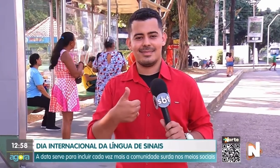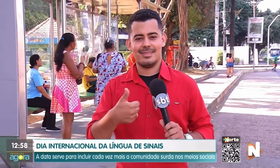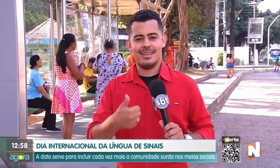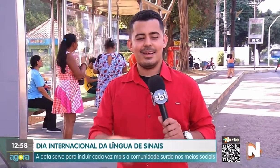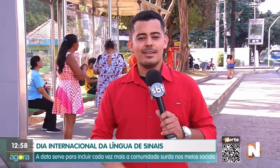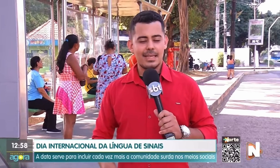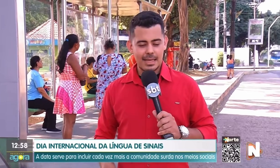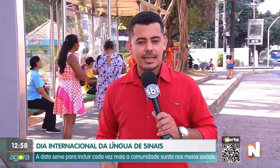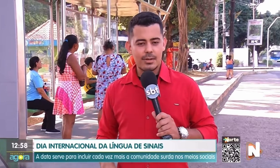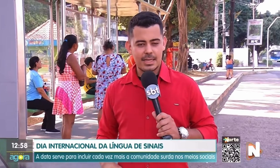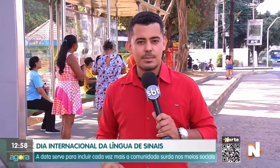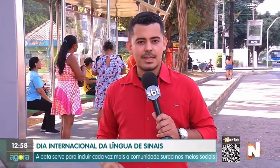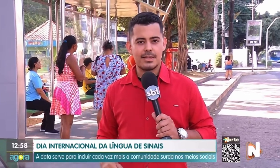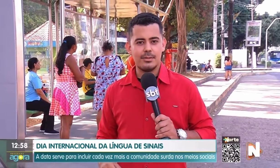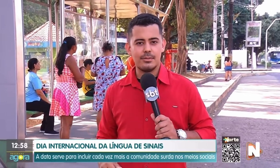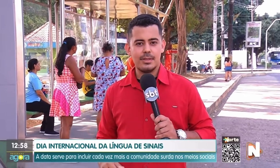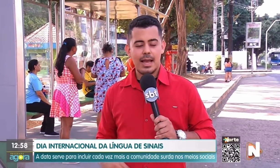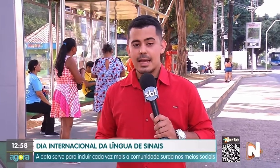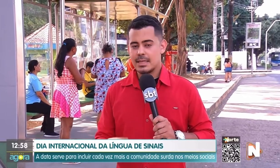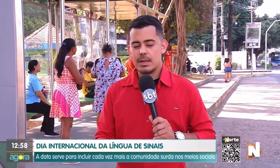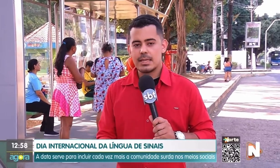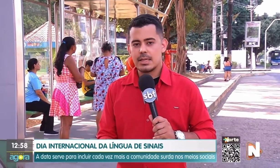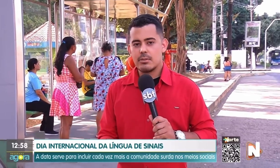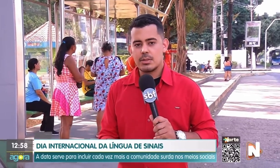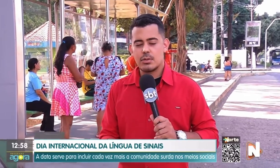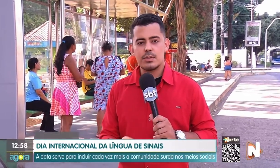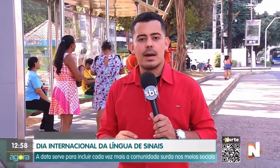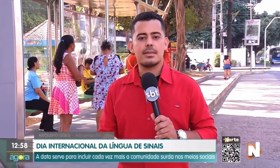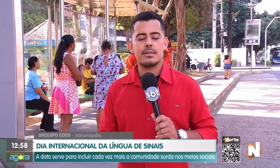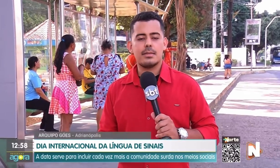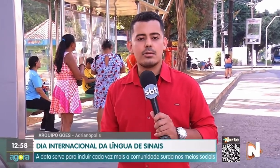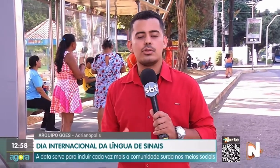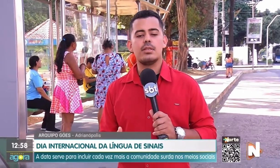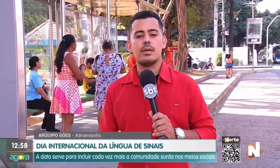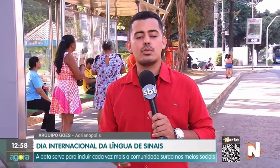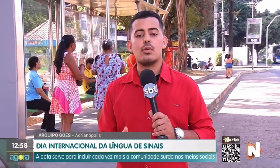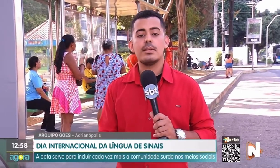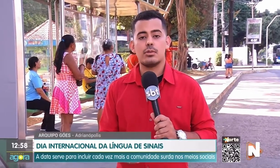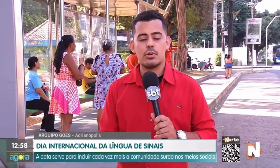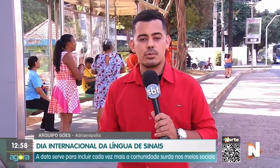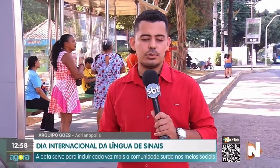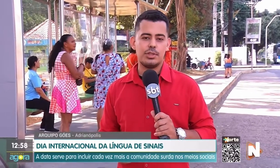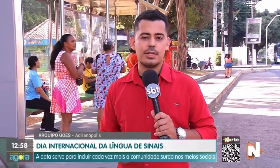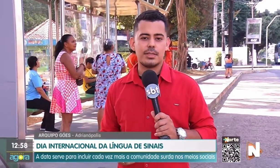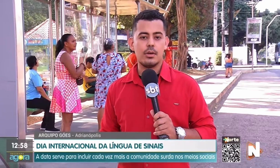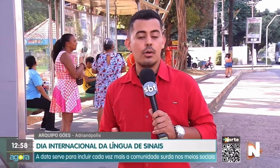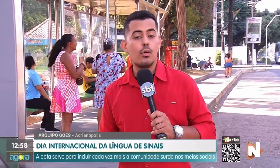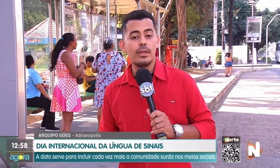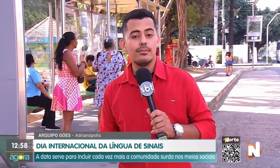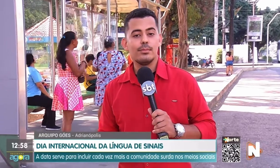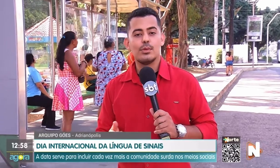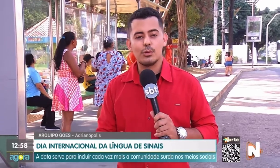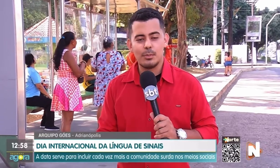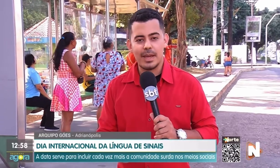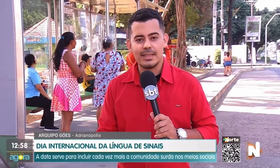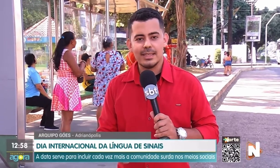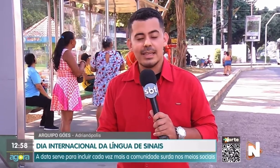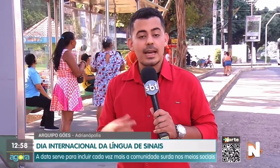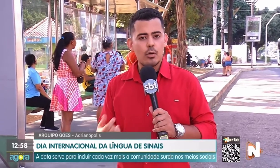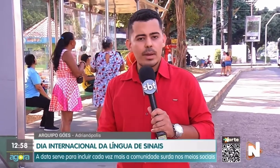Você entendeu essa expressão? Essa é uma das saudações básicas que nós utilizamos quase todos os dias Oi? Tudo bem? E é